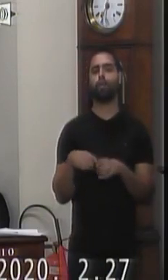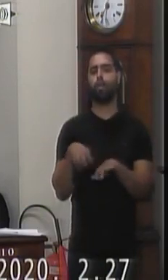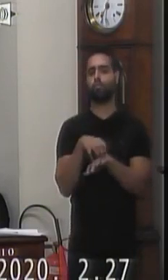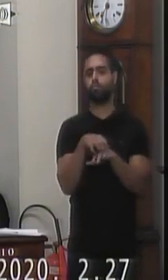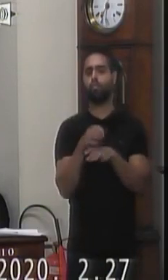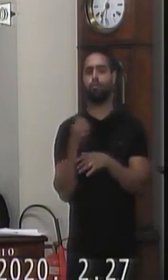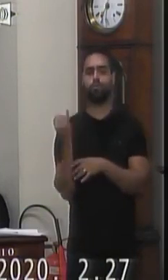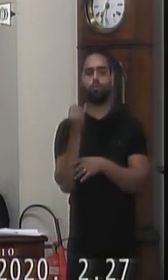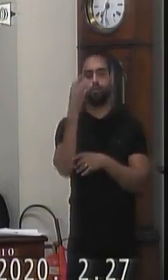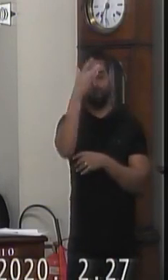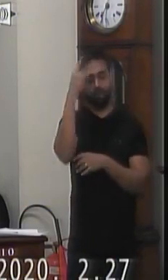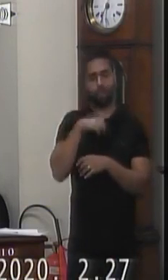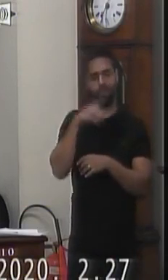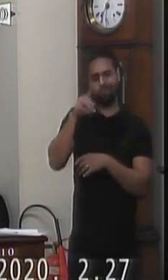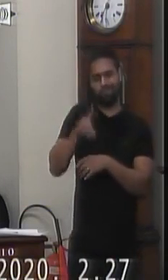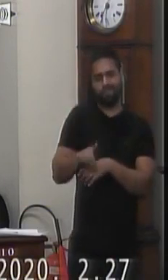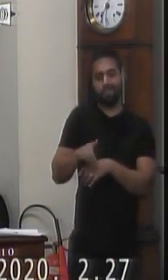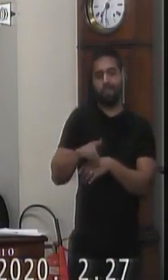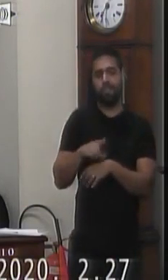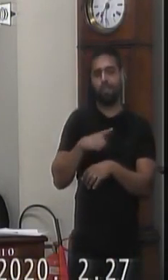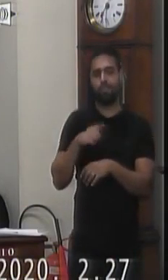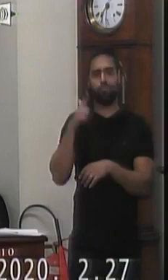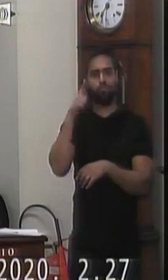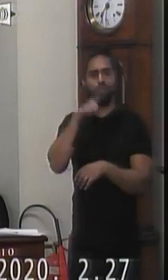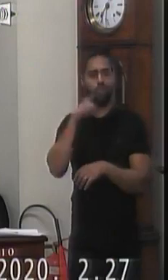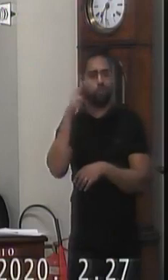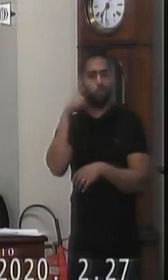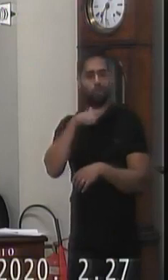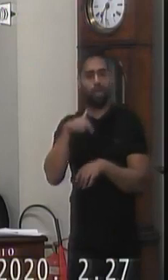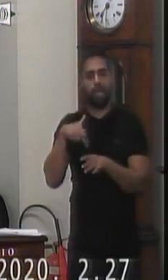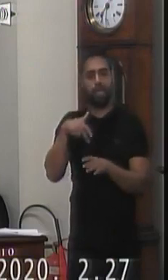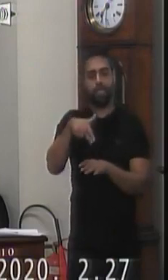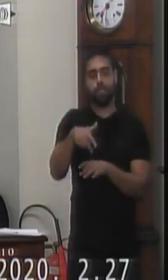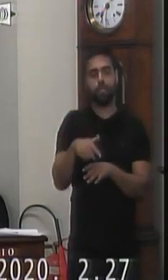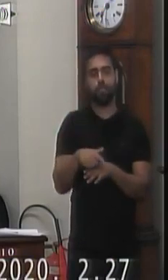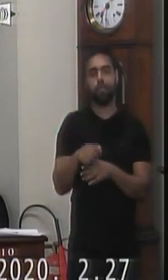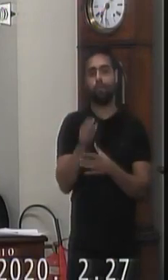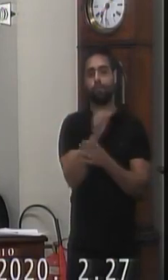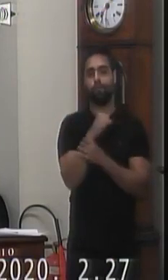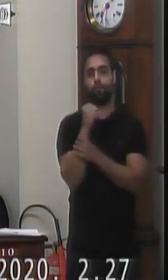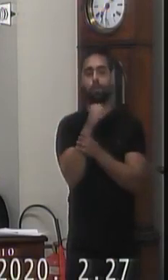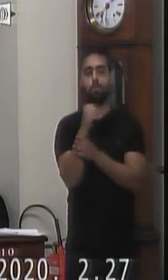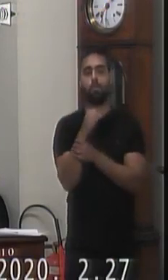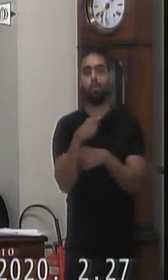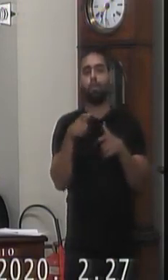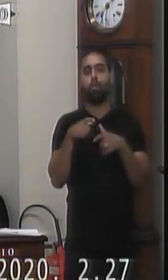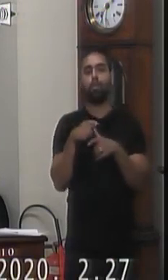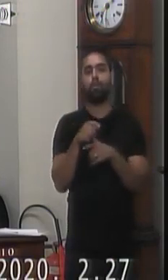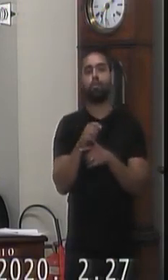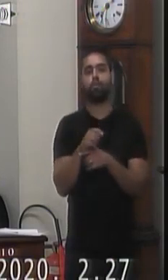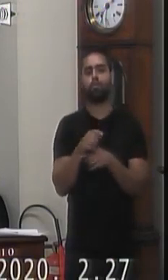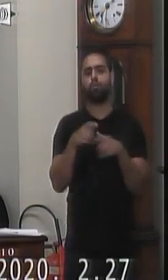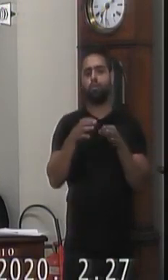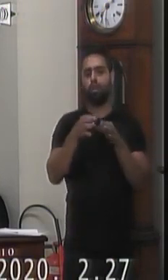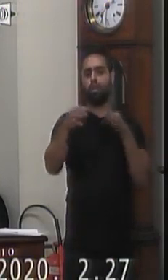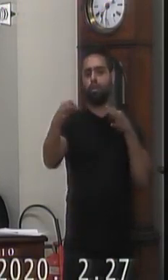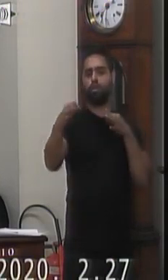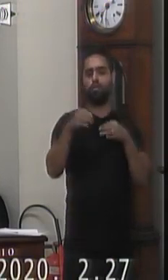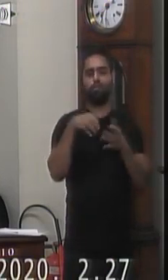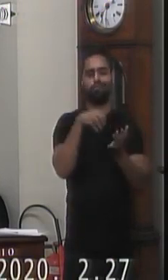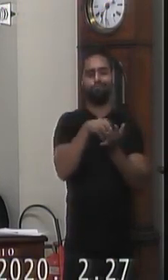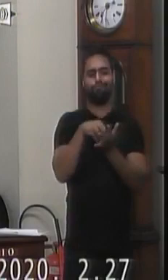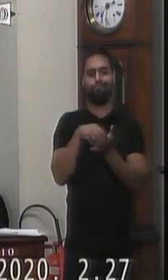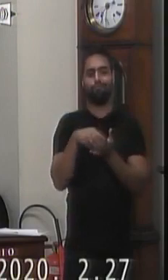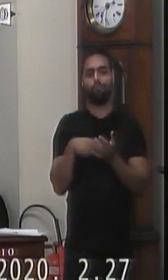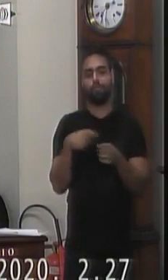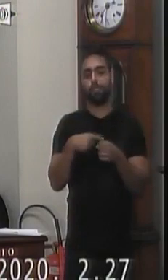para pessoas com deficiência e dificuldade de locomoção, que se encaminha ao Centro Municipal de Fisioterapia, localizado em bairro afastado no centro da cidade.